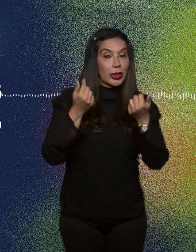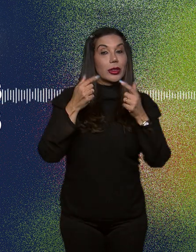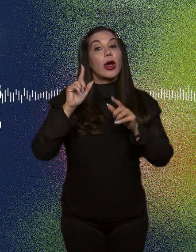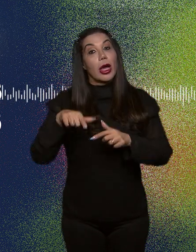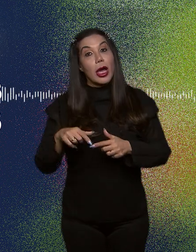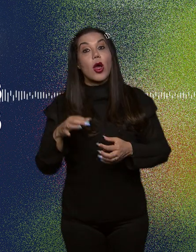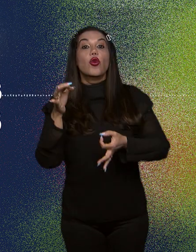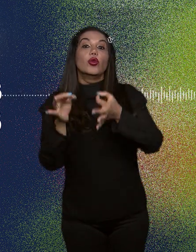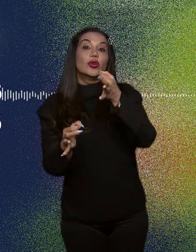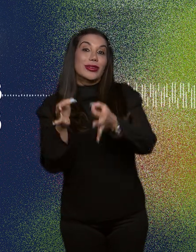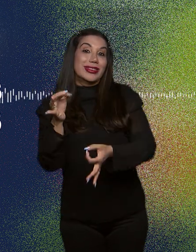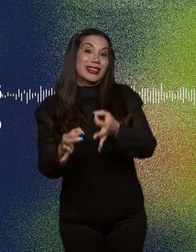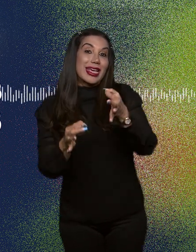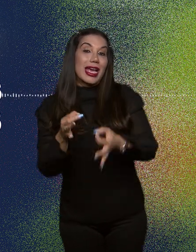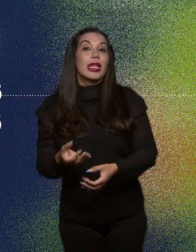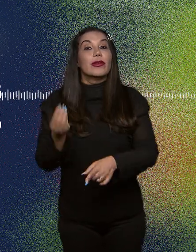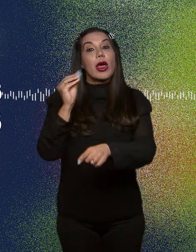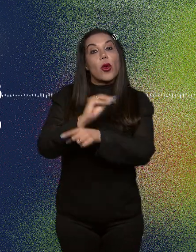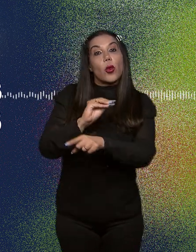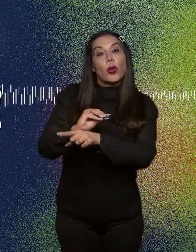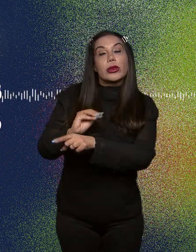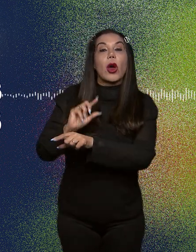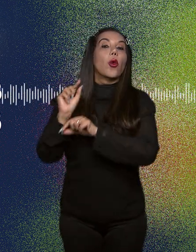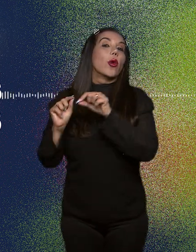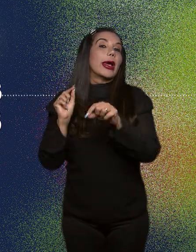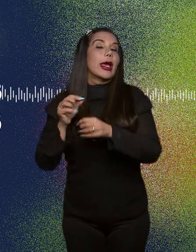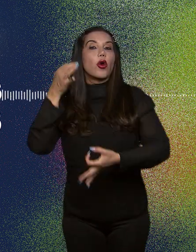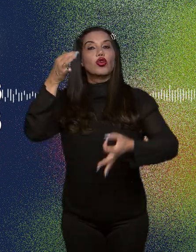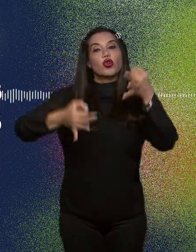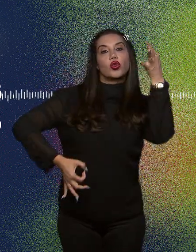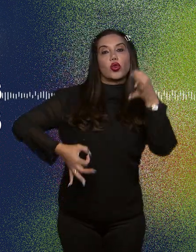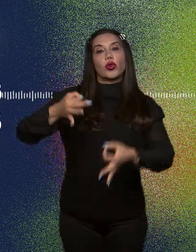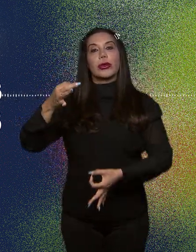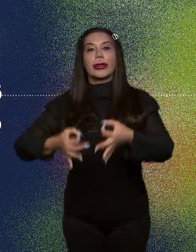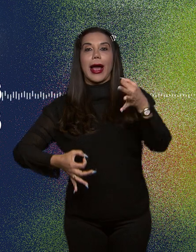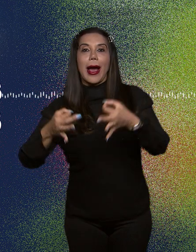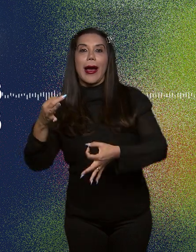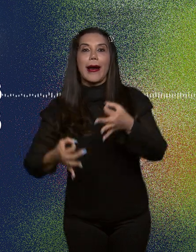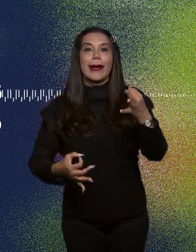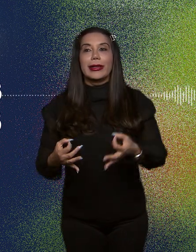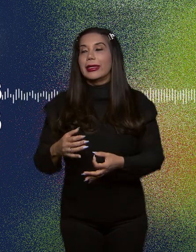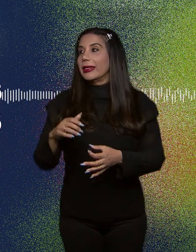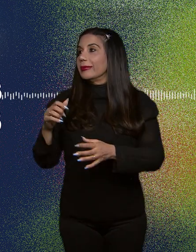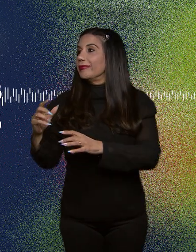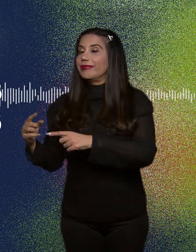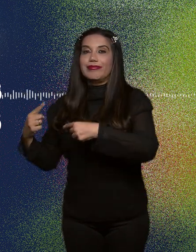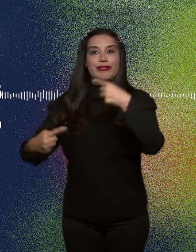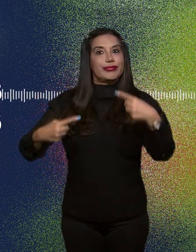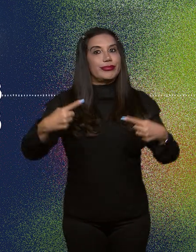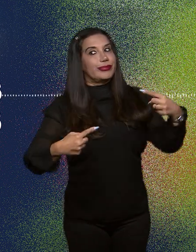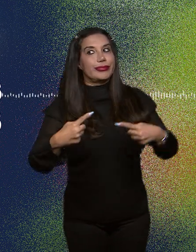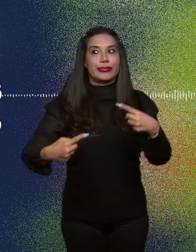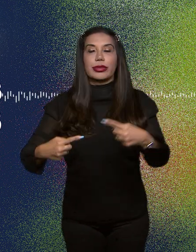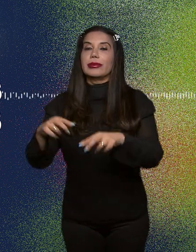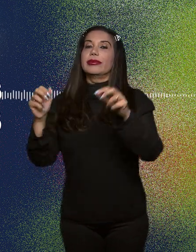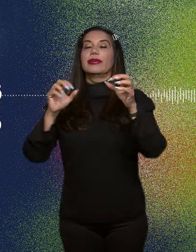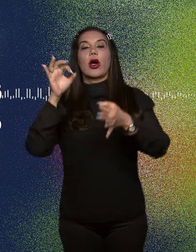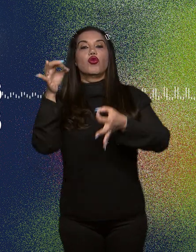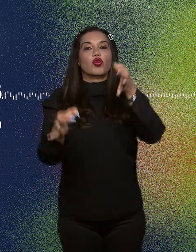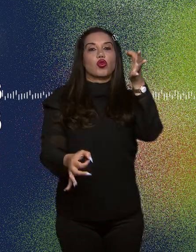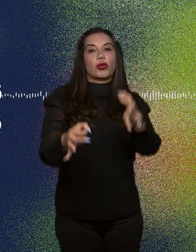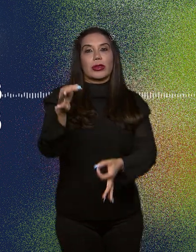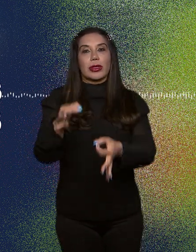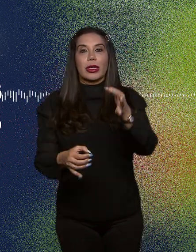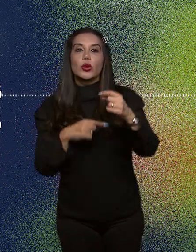poder judiciário vai cuidar de julgar as questões ainda não pacificadas, que ainda se